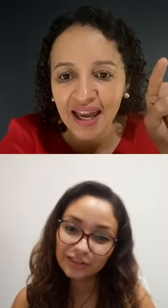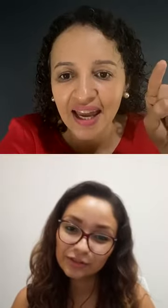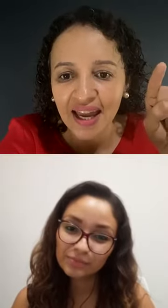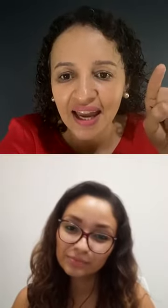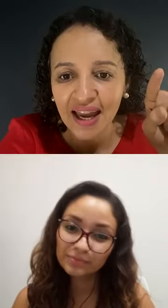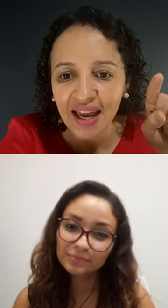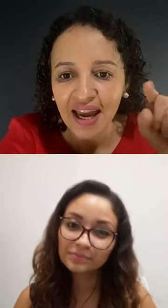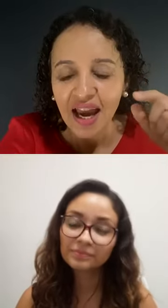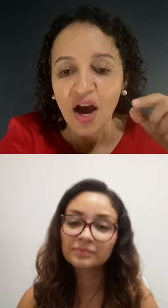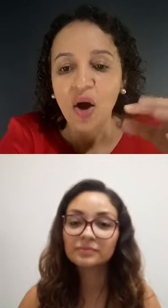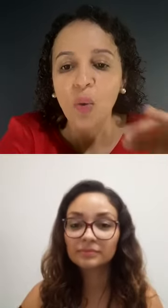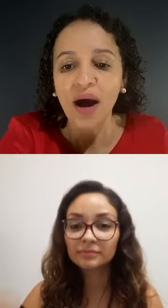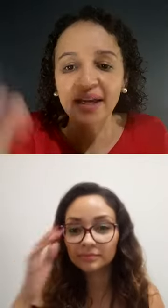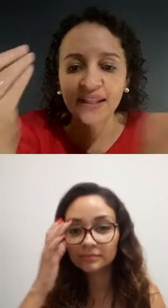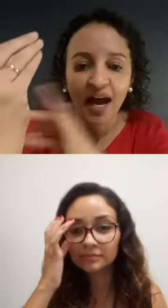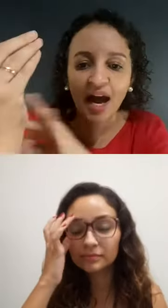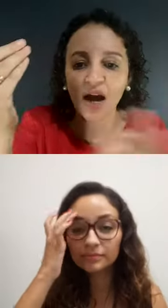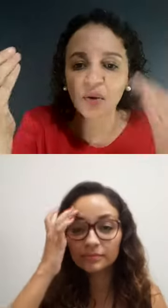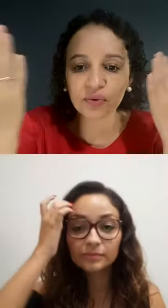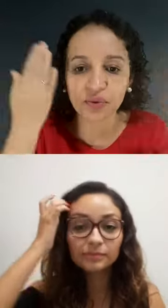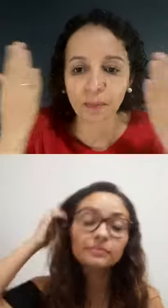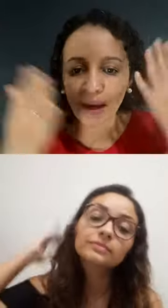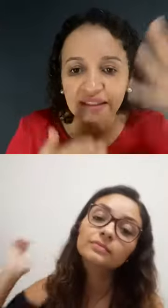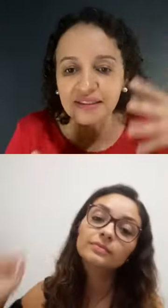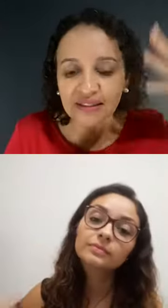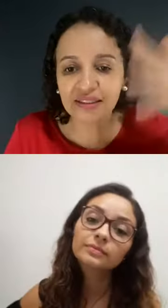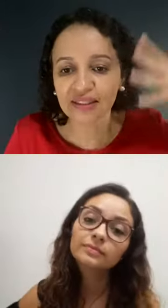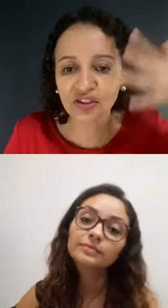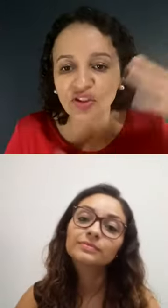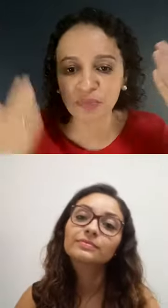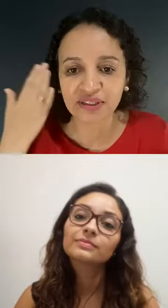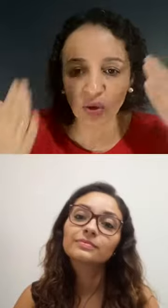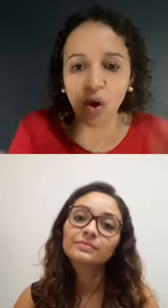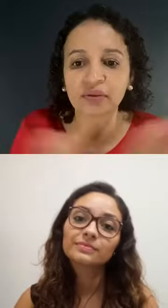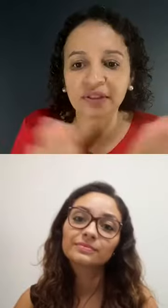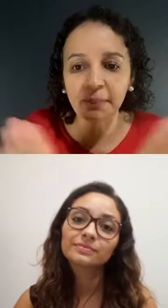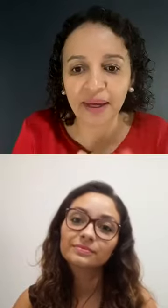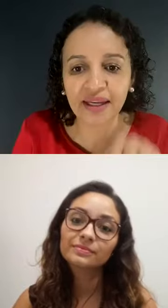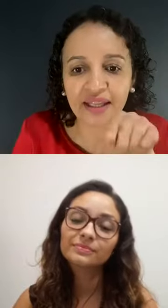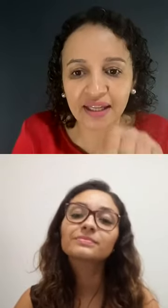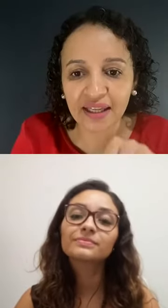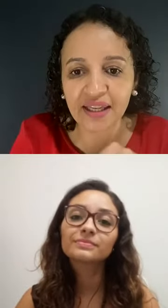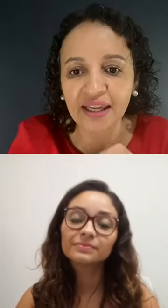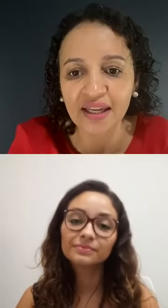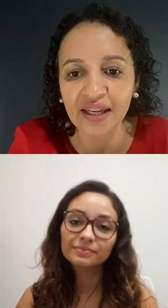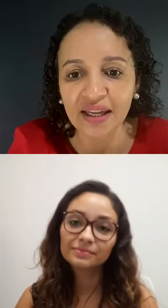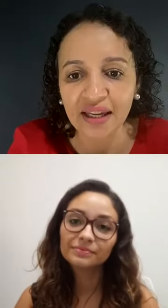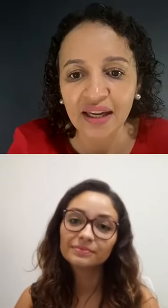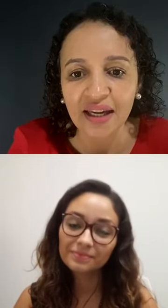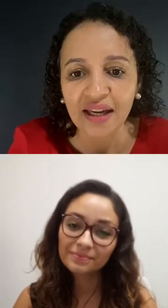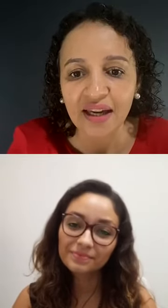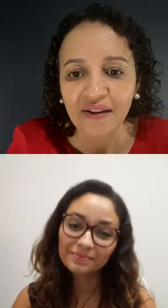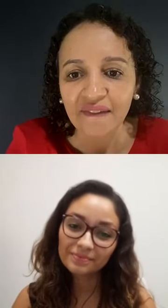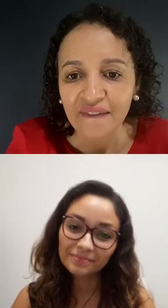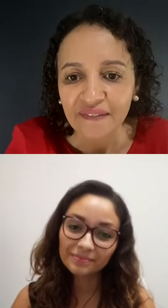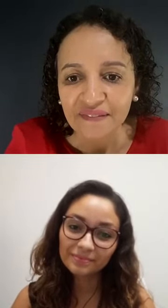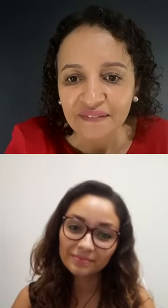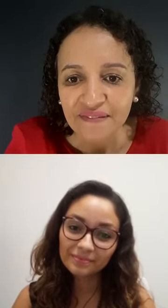André, o Agnaldo, palestrante, psicólogo também tá aqui.